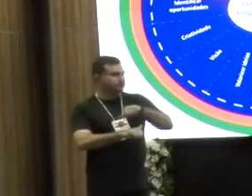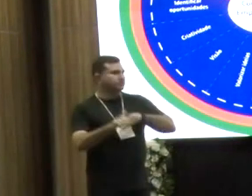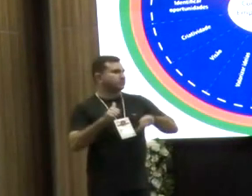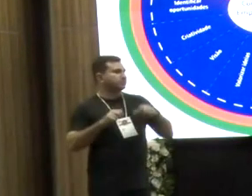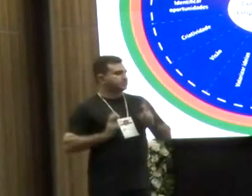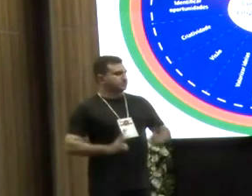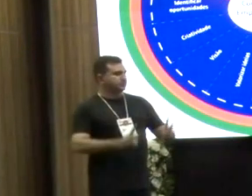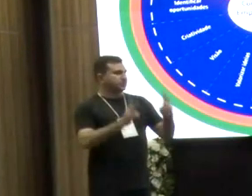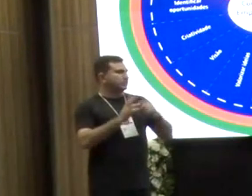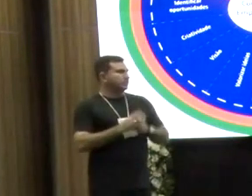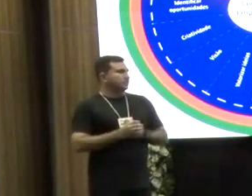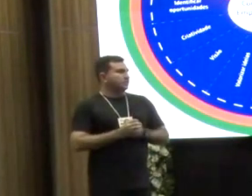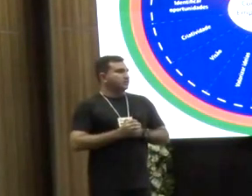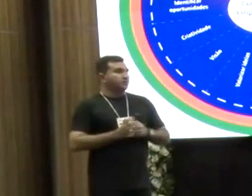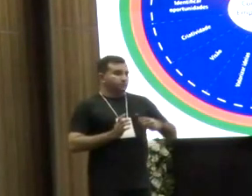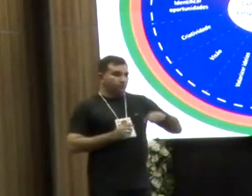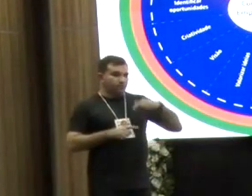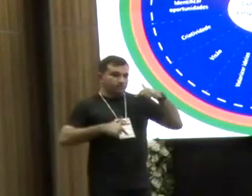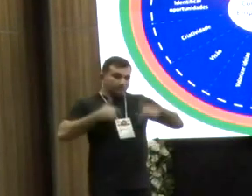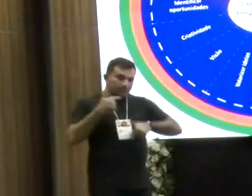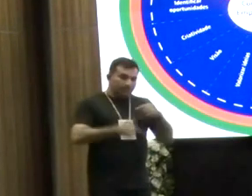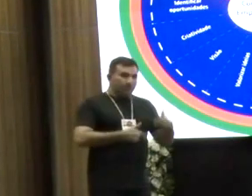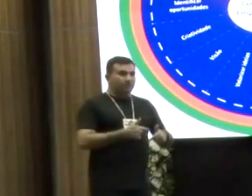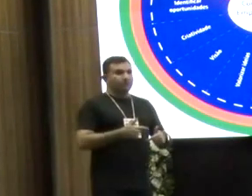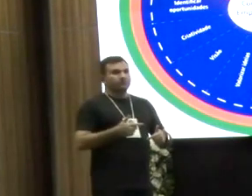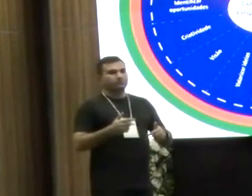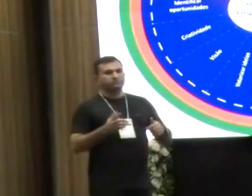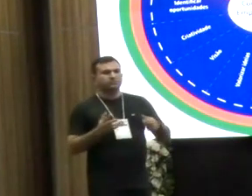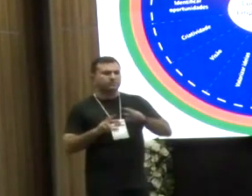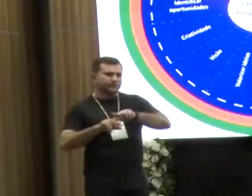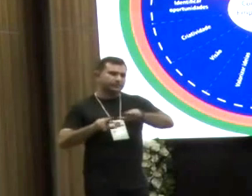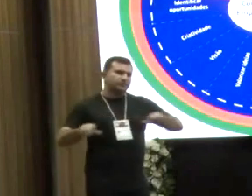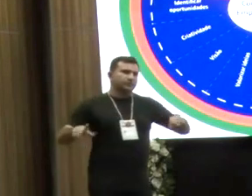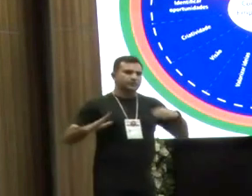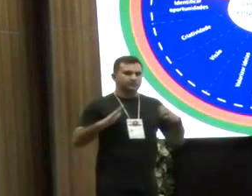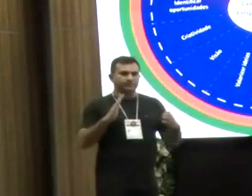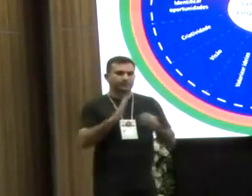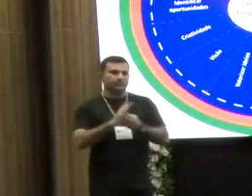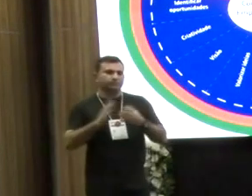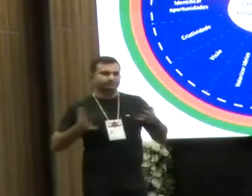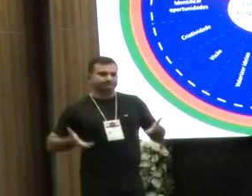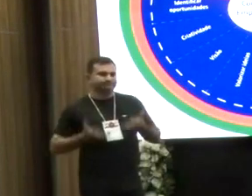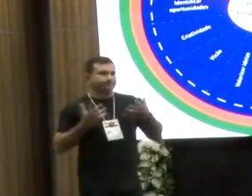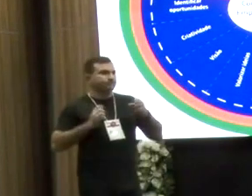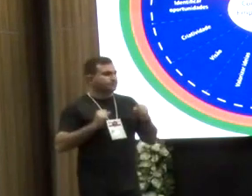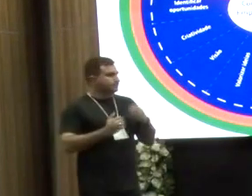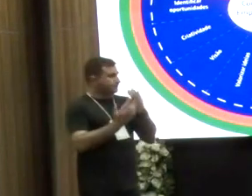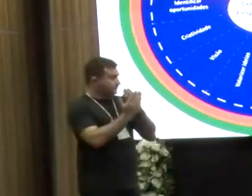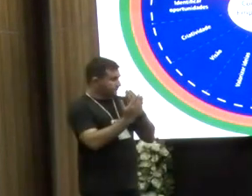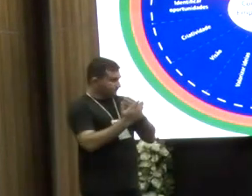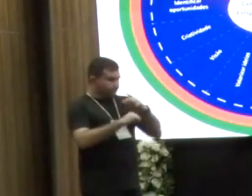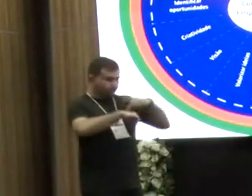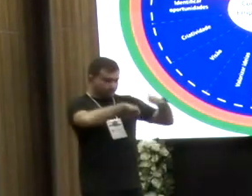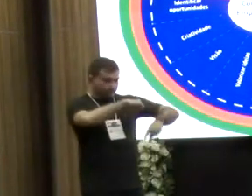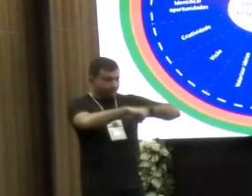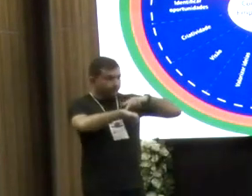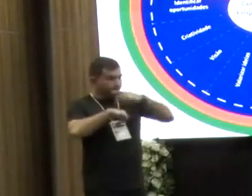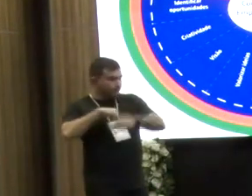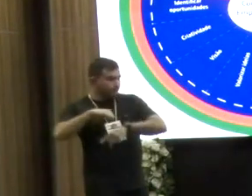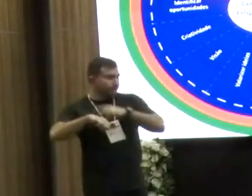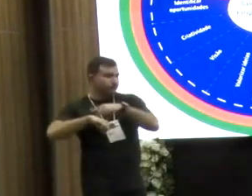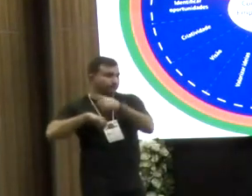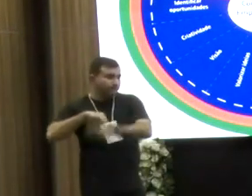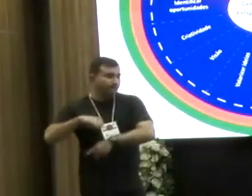E essa forma de trabalhar com competências empreendedoras, ela foi muito estudada em países de classe média,